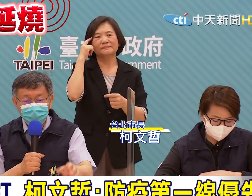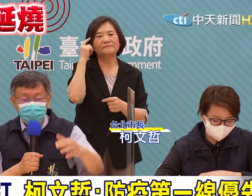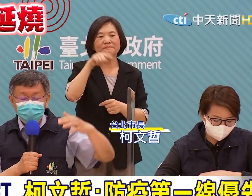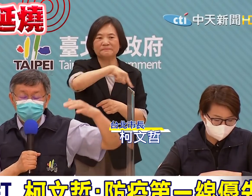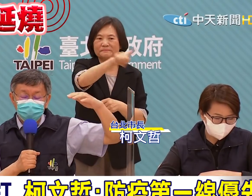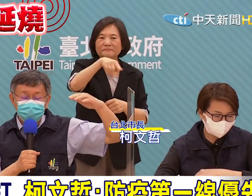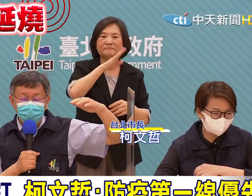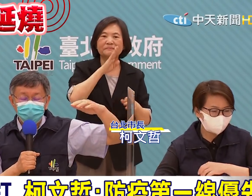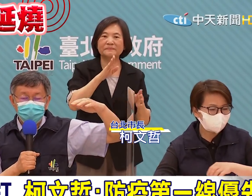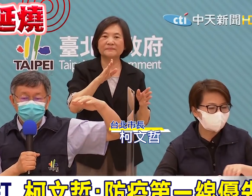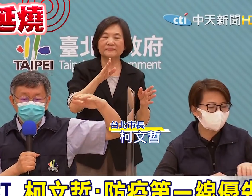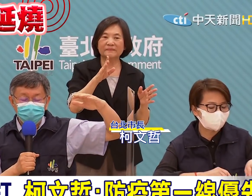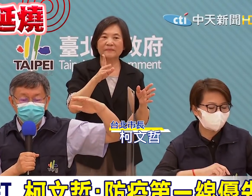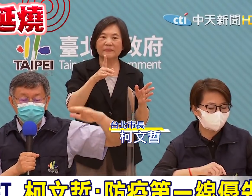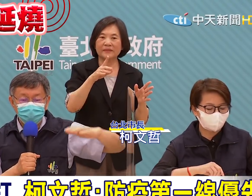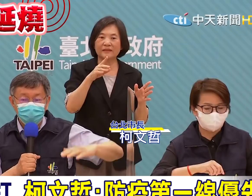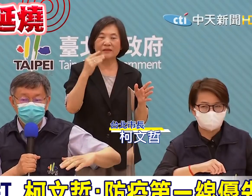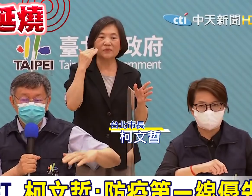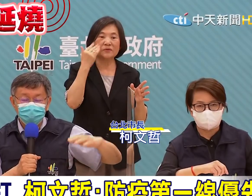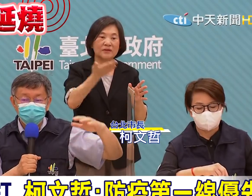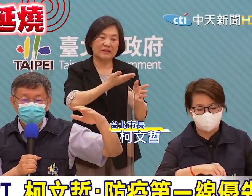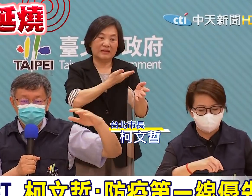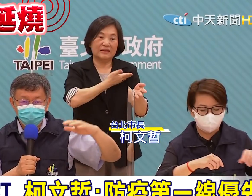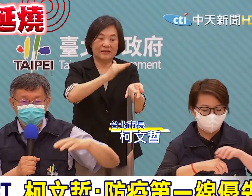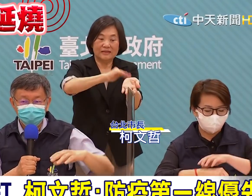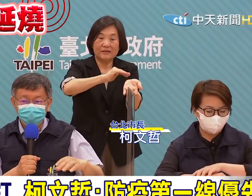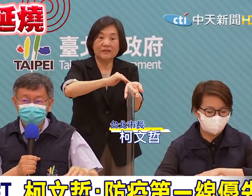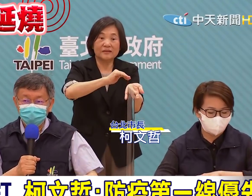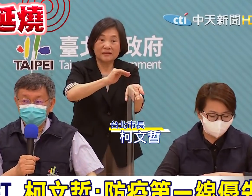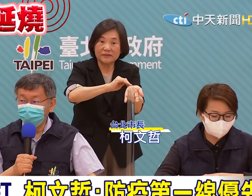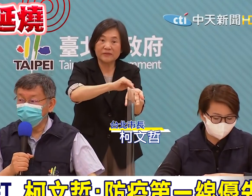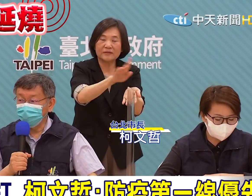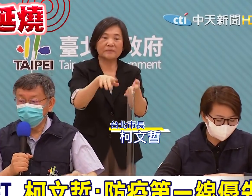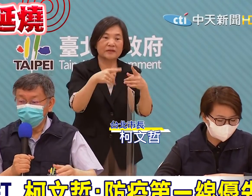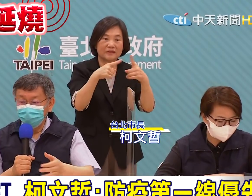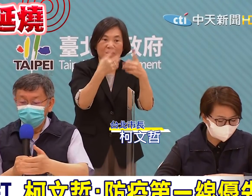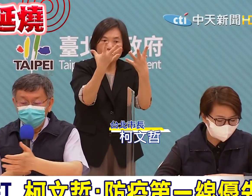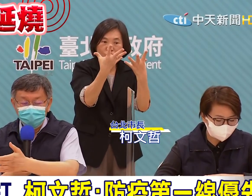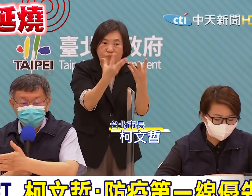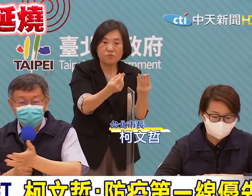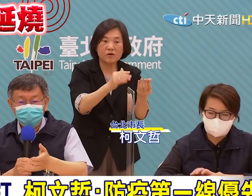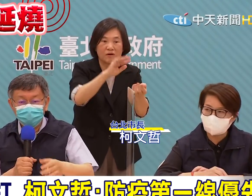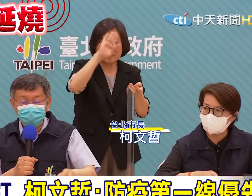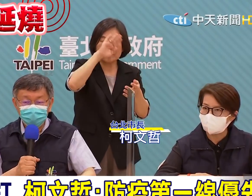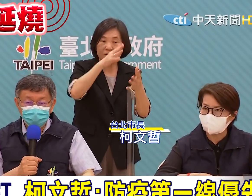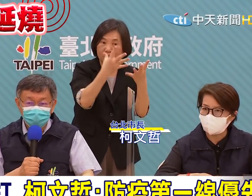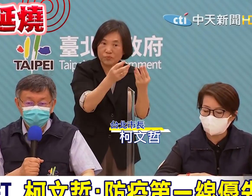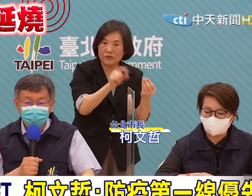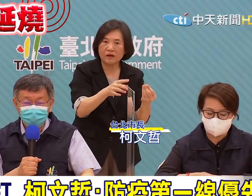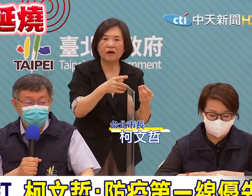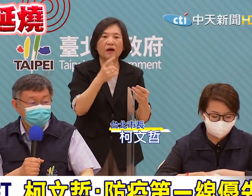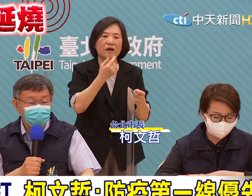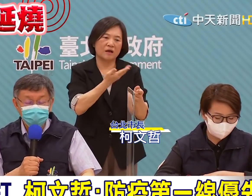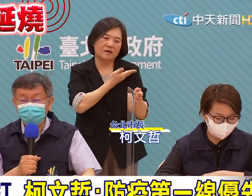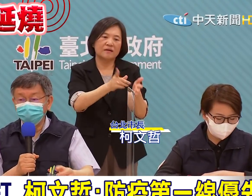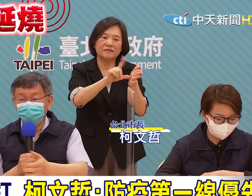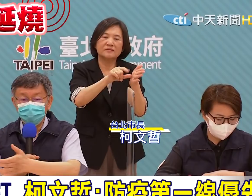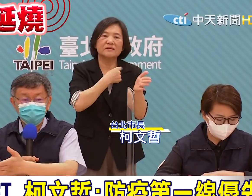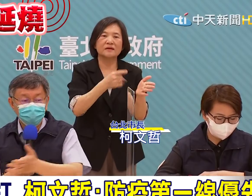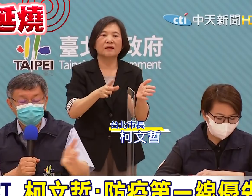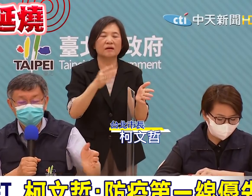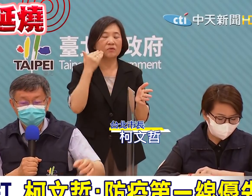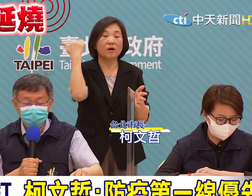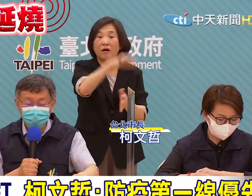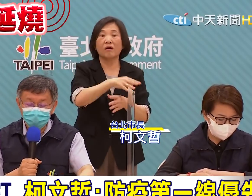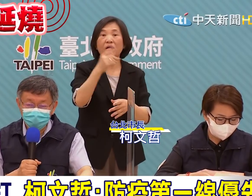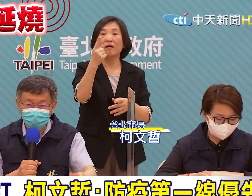要医院要降载，你知道哦，也需要时间的。你也不是 那些看到的病人，他也不是说一二三，那就全部